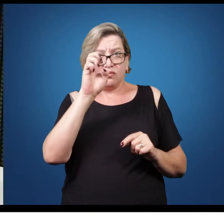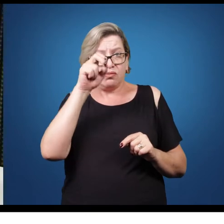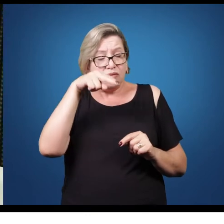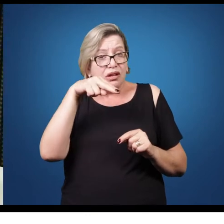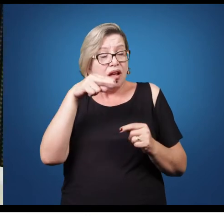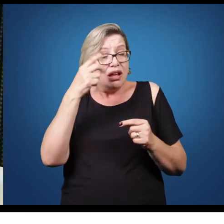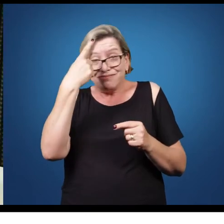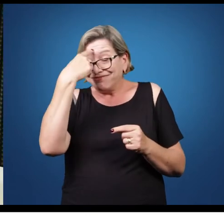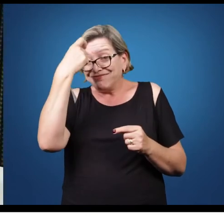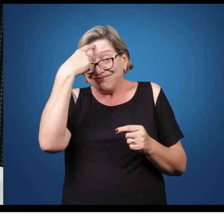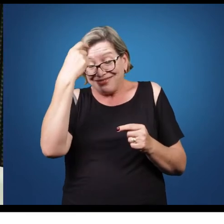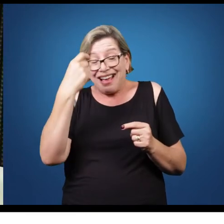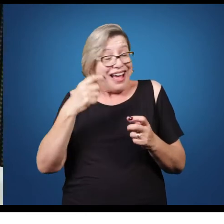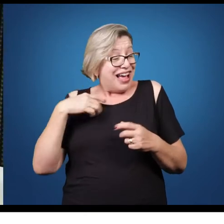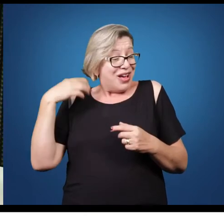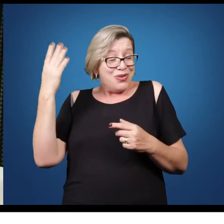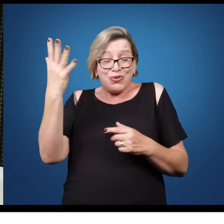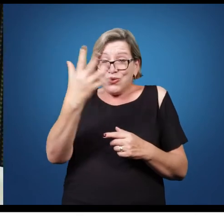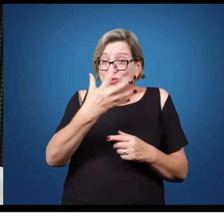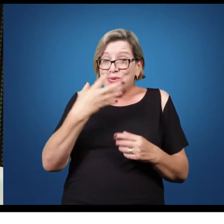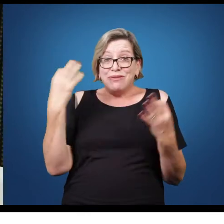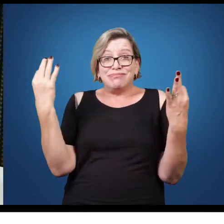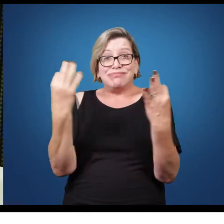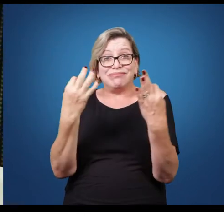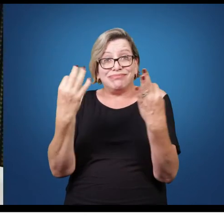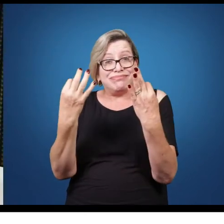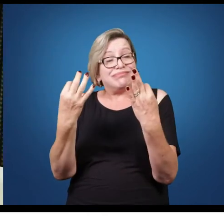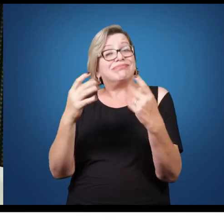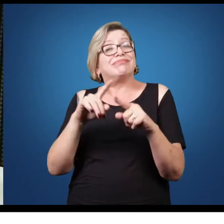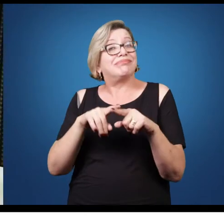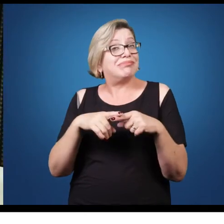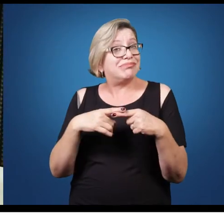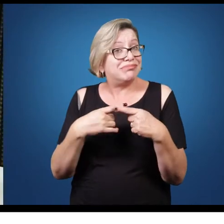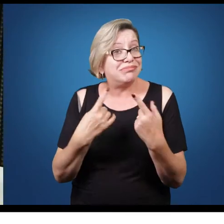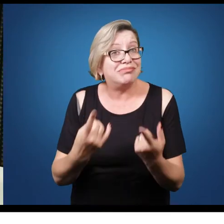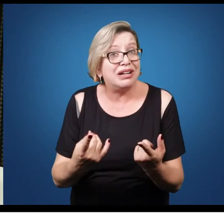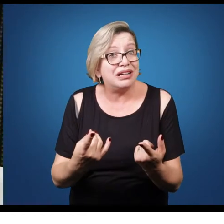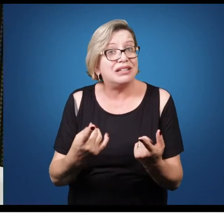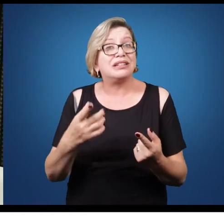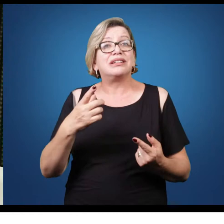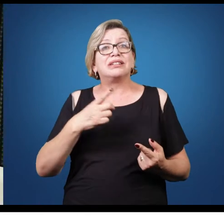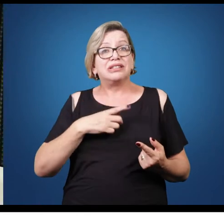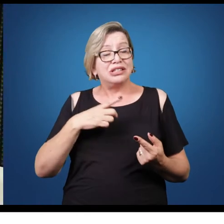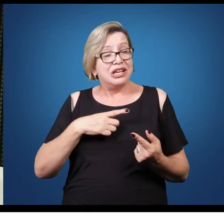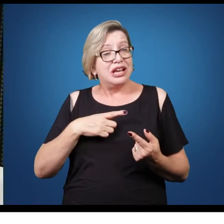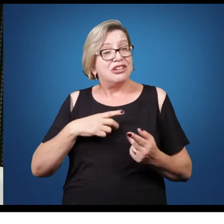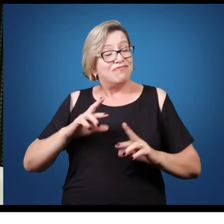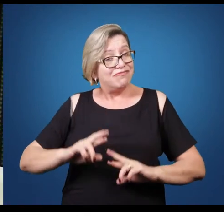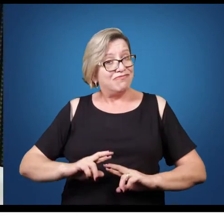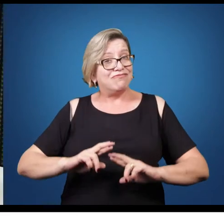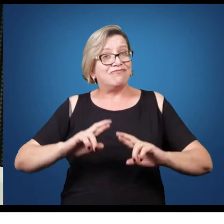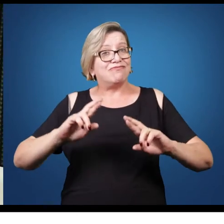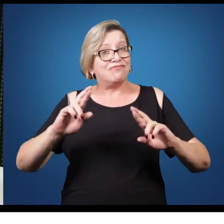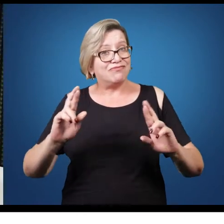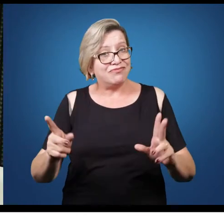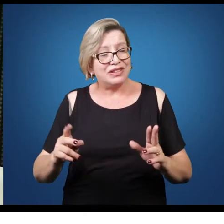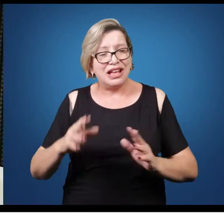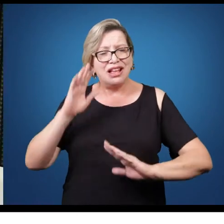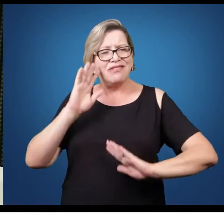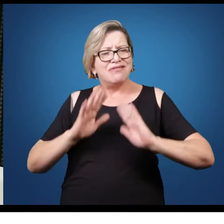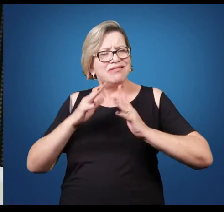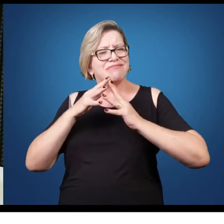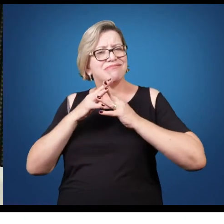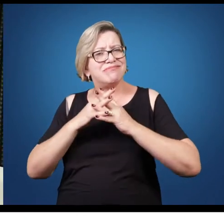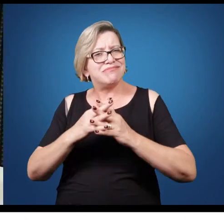grupo fazia vocês vivendo no sistema um sistema que era cheio de contradições se de complicações